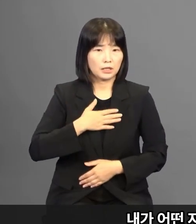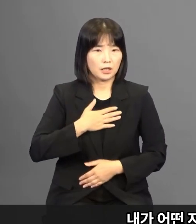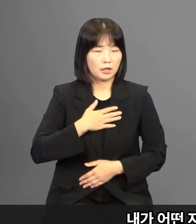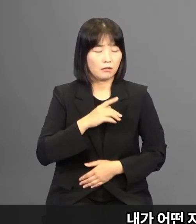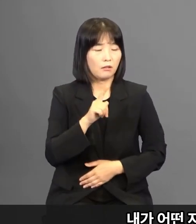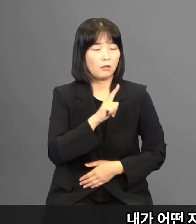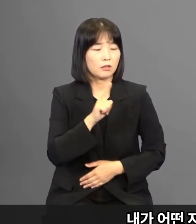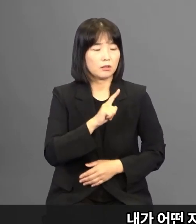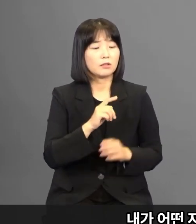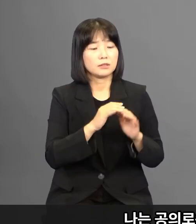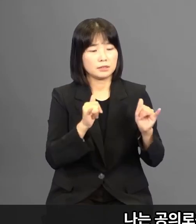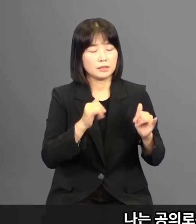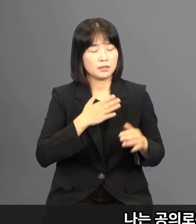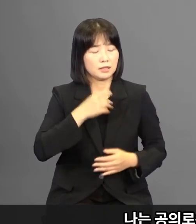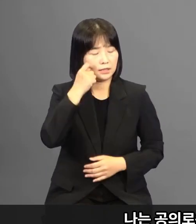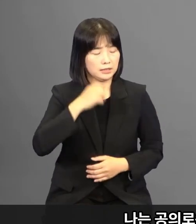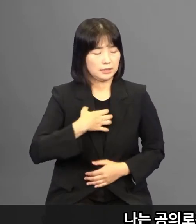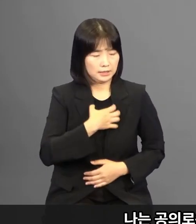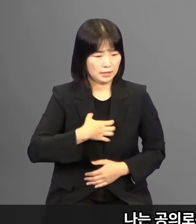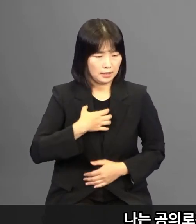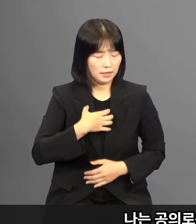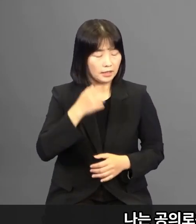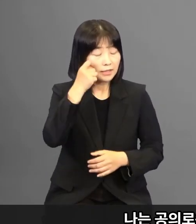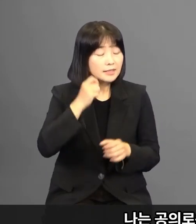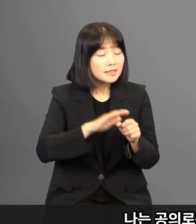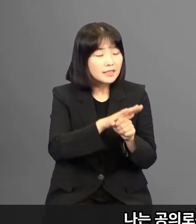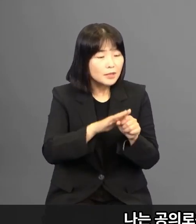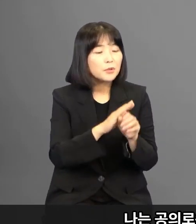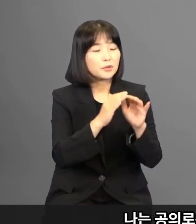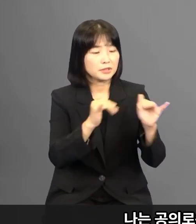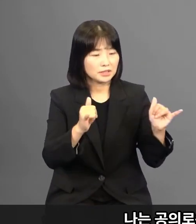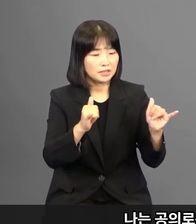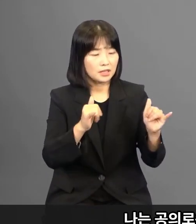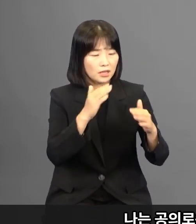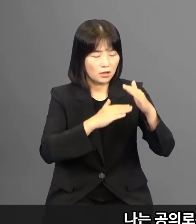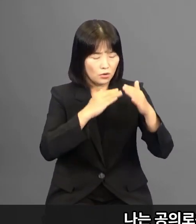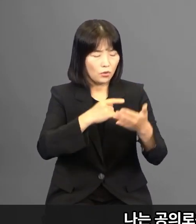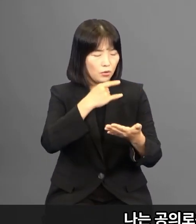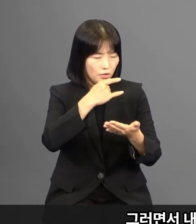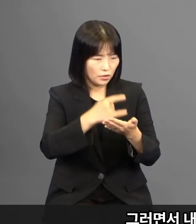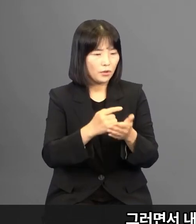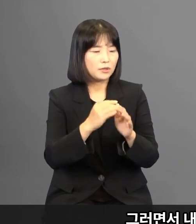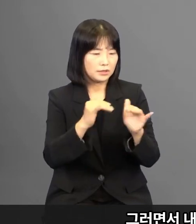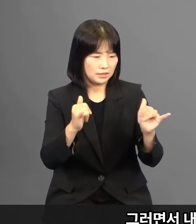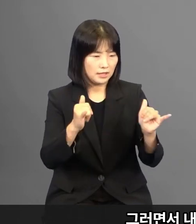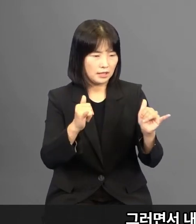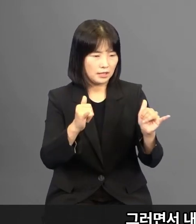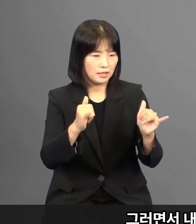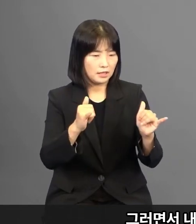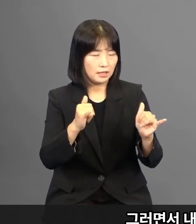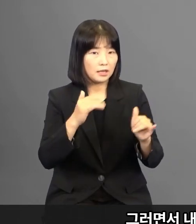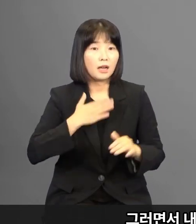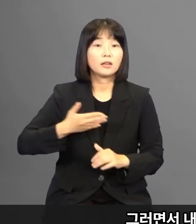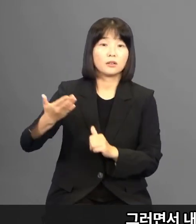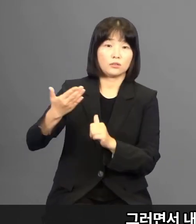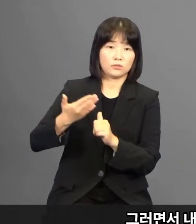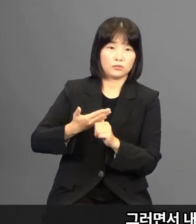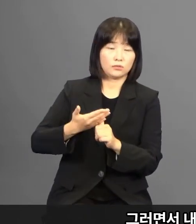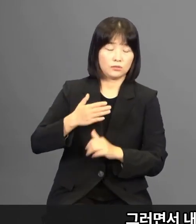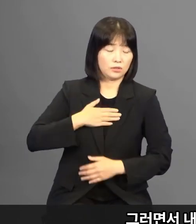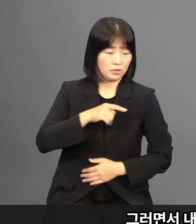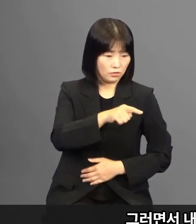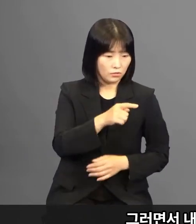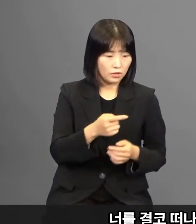나는 자비로운 자야. 나는 공의로운 자야. 나는 선한 목자야. 그러면서 내가 너와